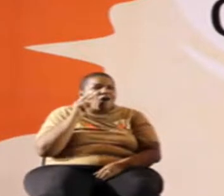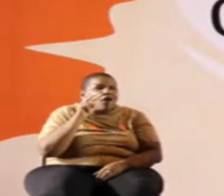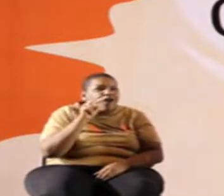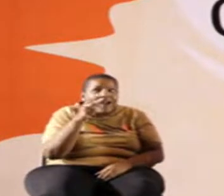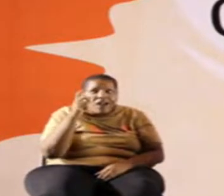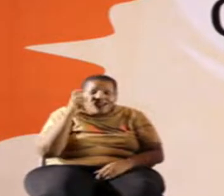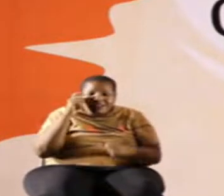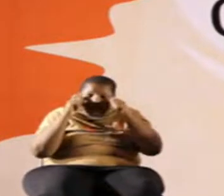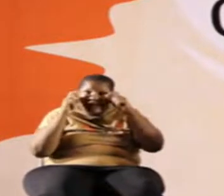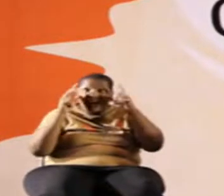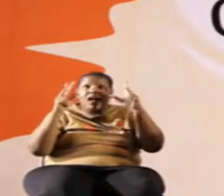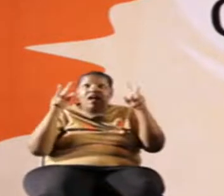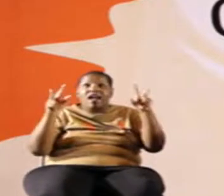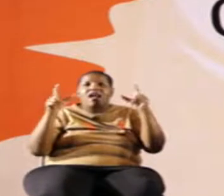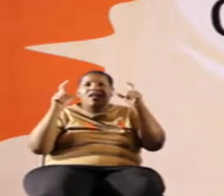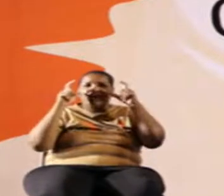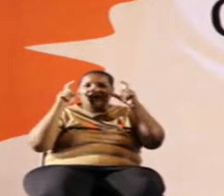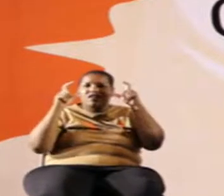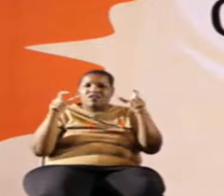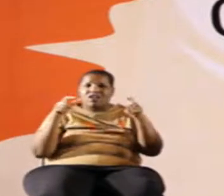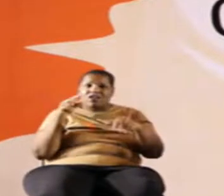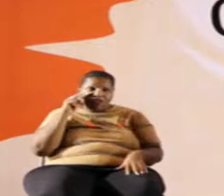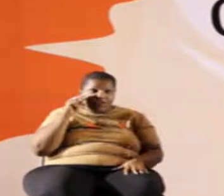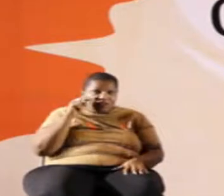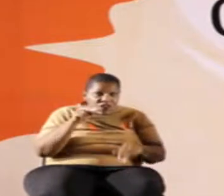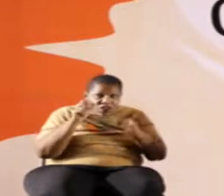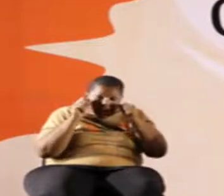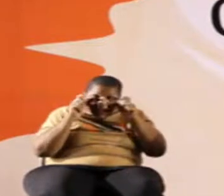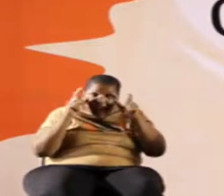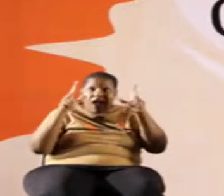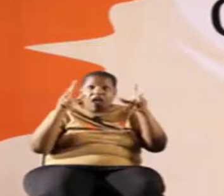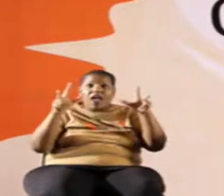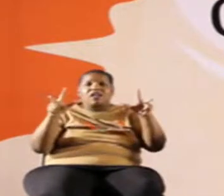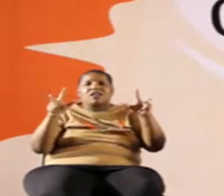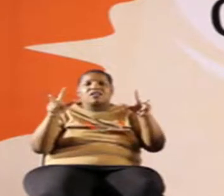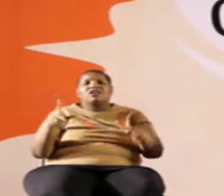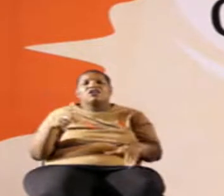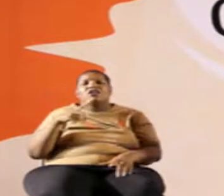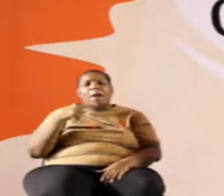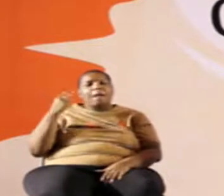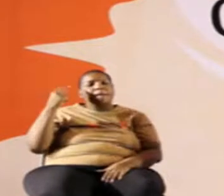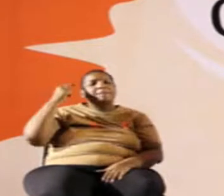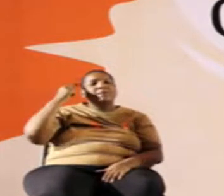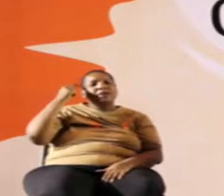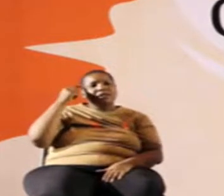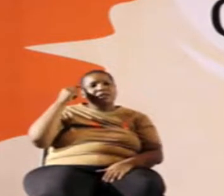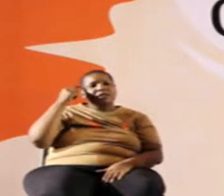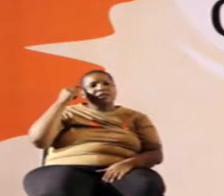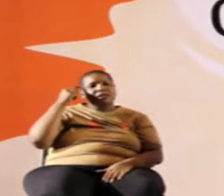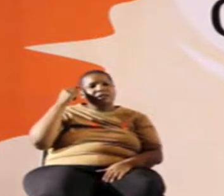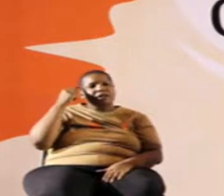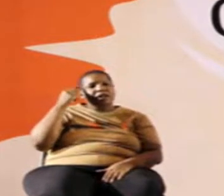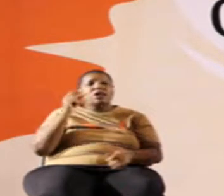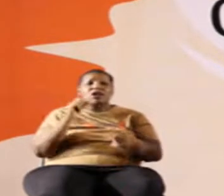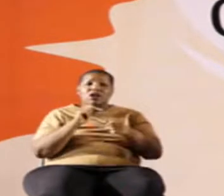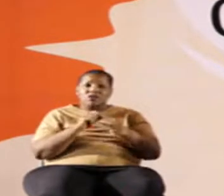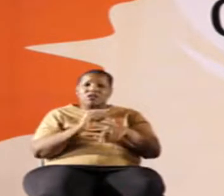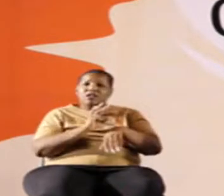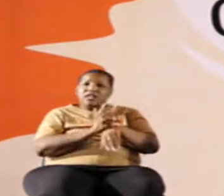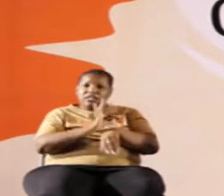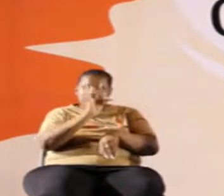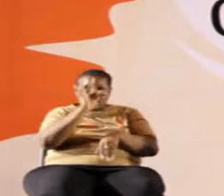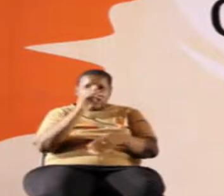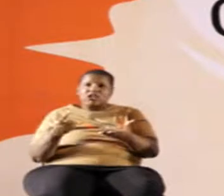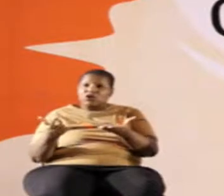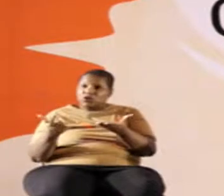é que enxergou. Só quem tem olhos de ver é que enxerga. Então, foi pensando nisso que eu fiz a tese que deu nesse